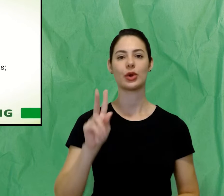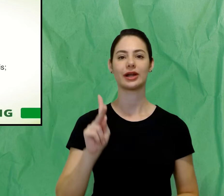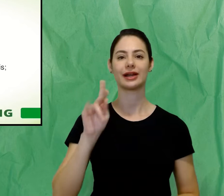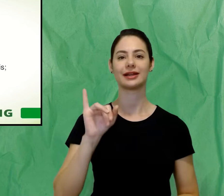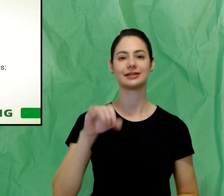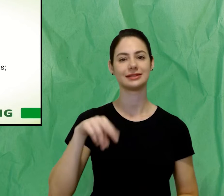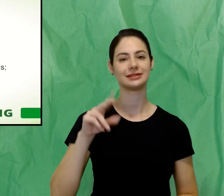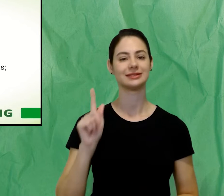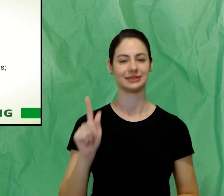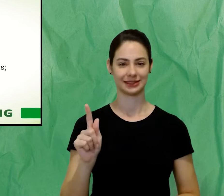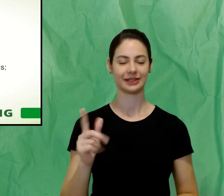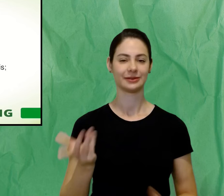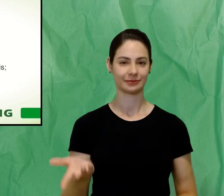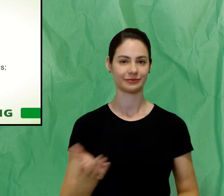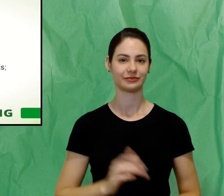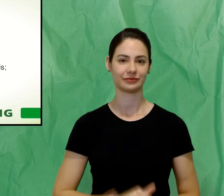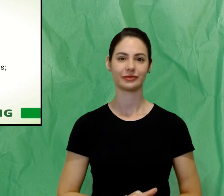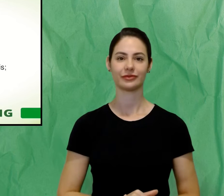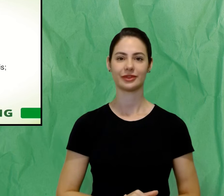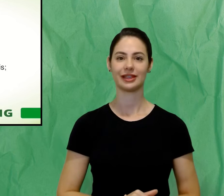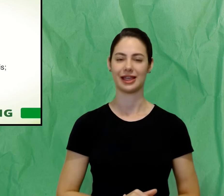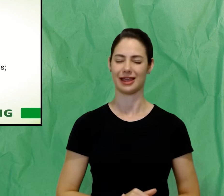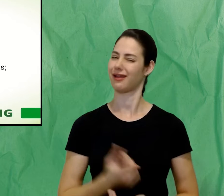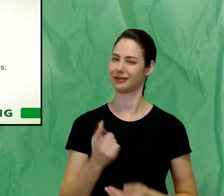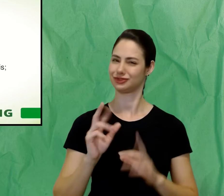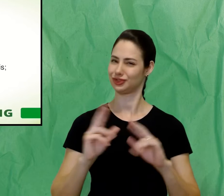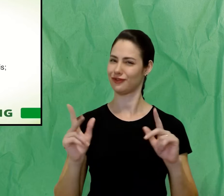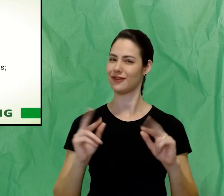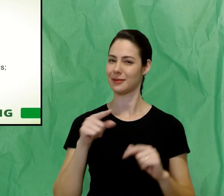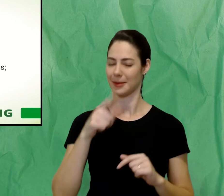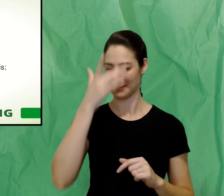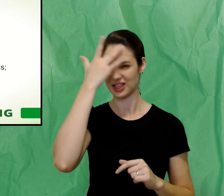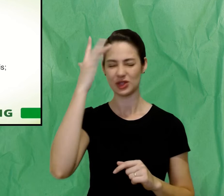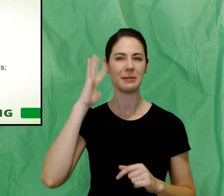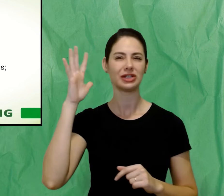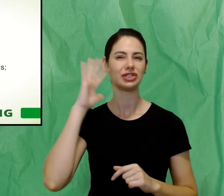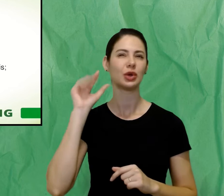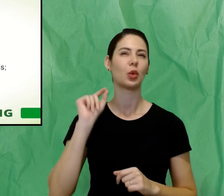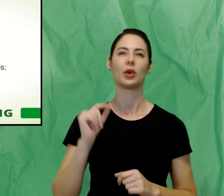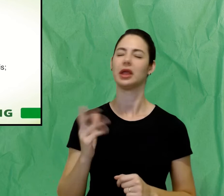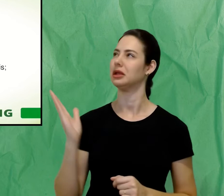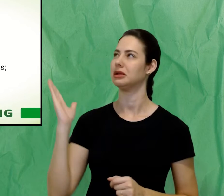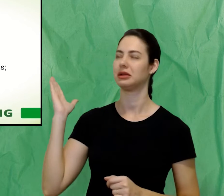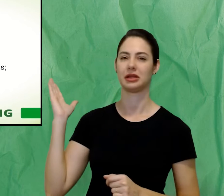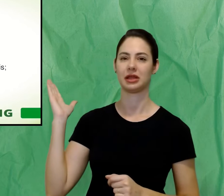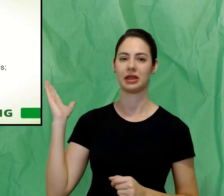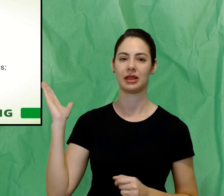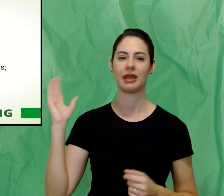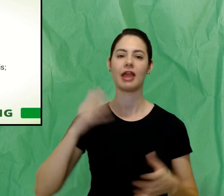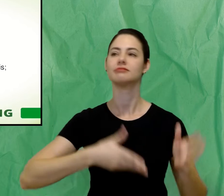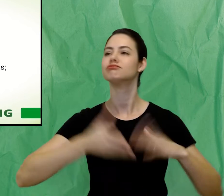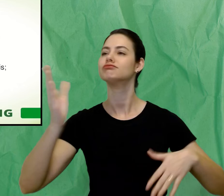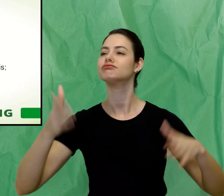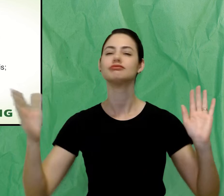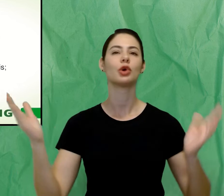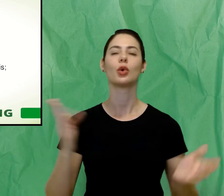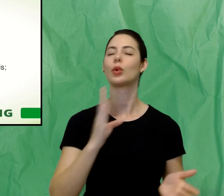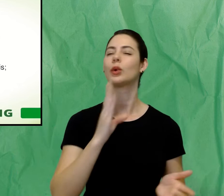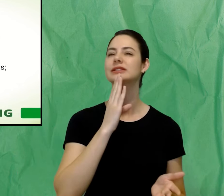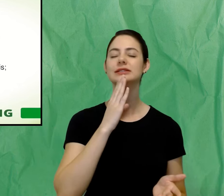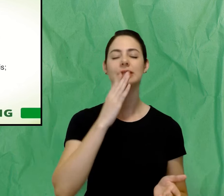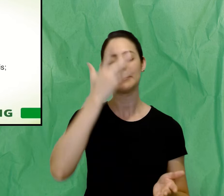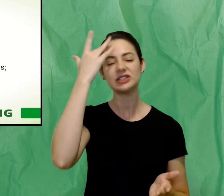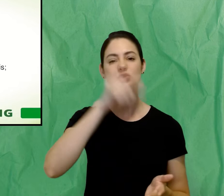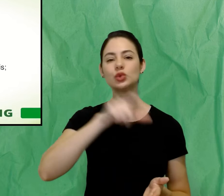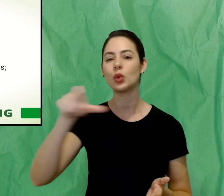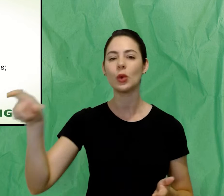networking. E diferentemente do que muita gente imagina, networking não é sair por aí